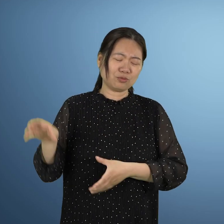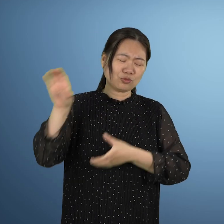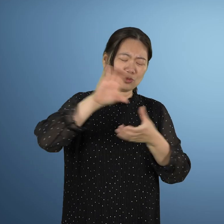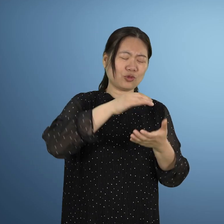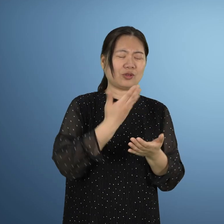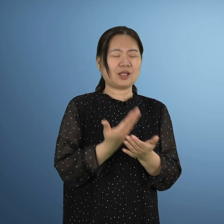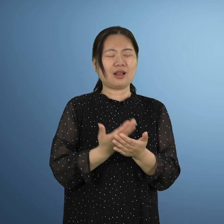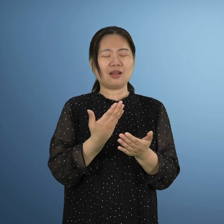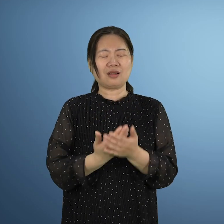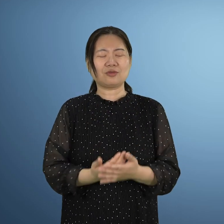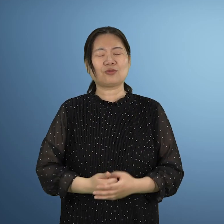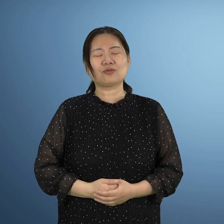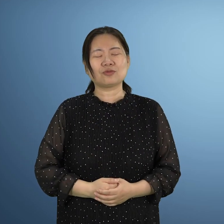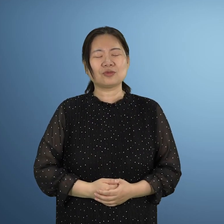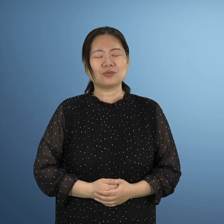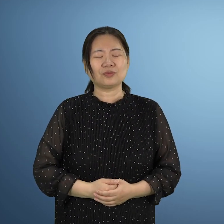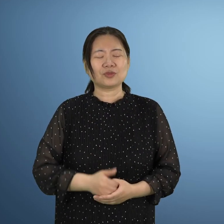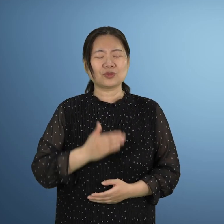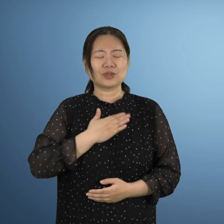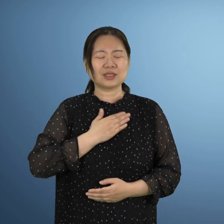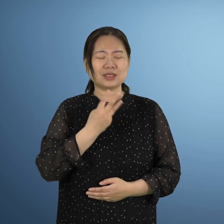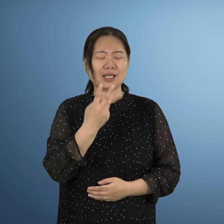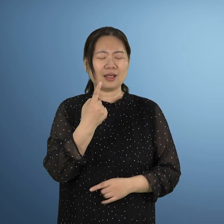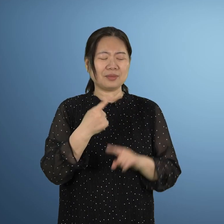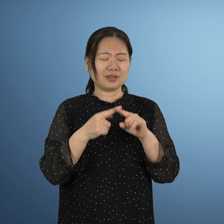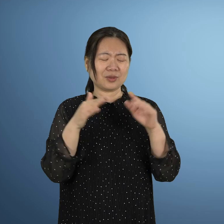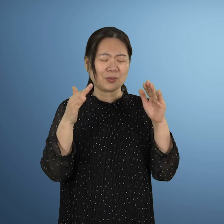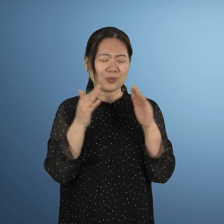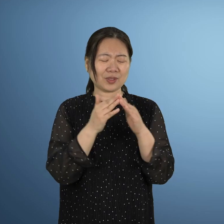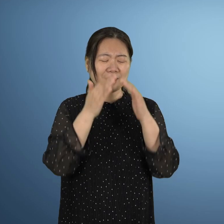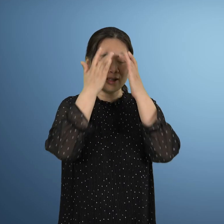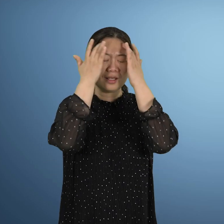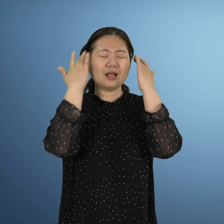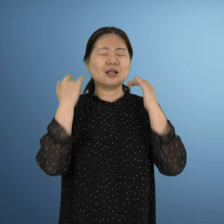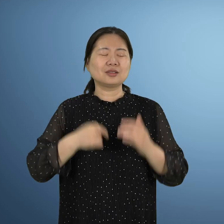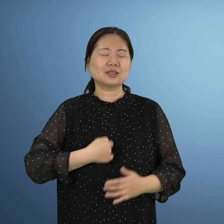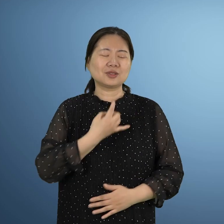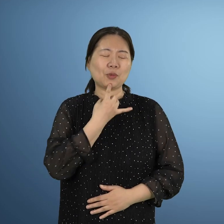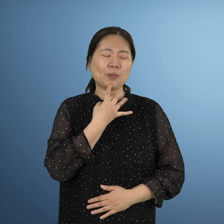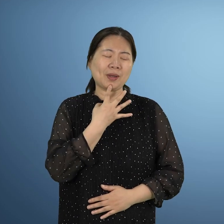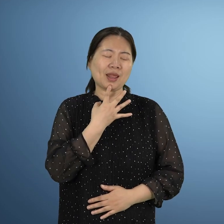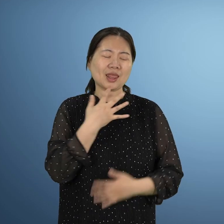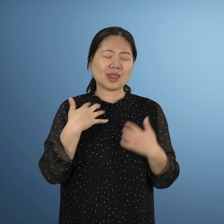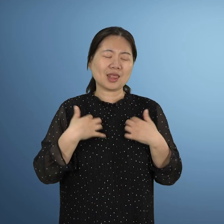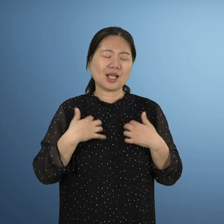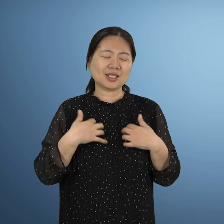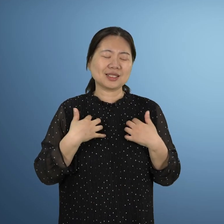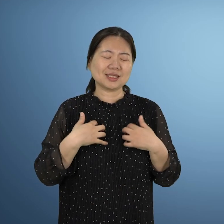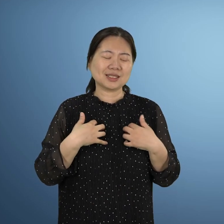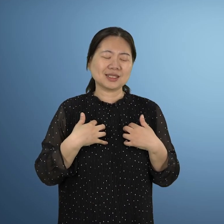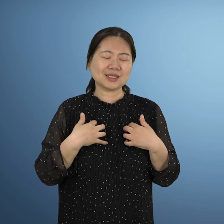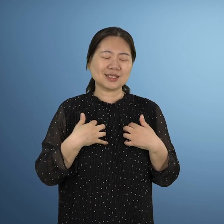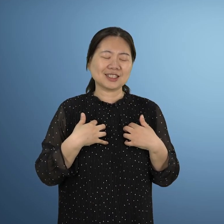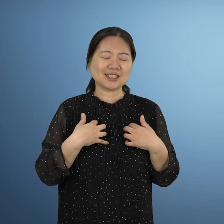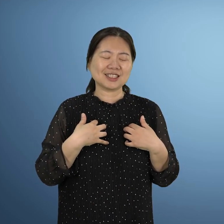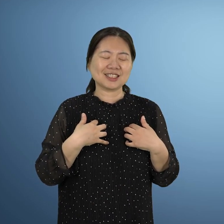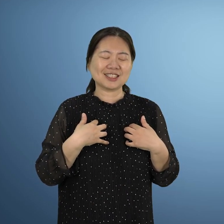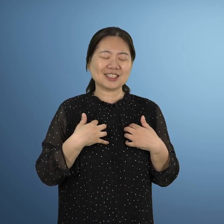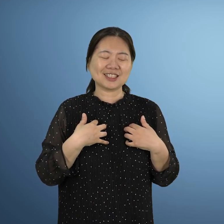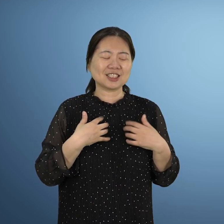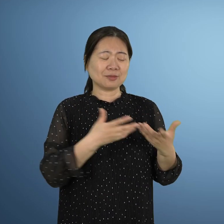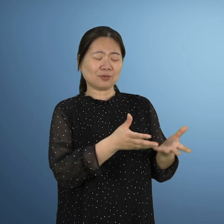주시옵소서. 우리 삼일교회는 스스로만 즐기는 그들의 리그가 아니라